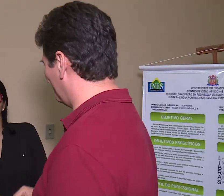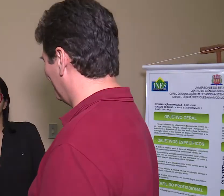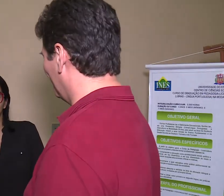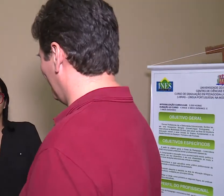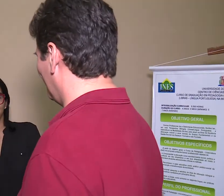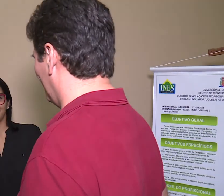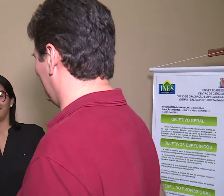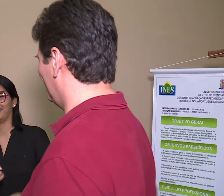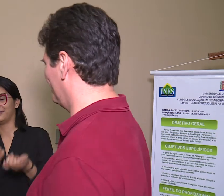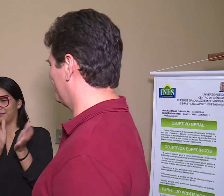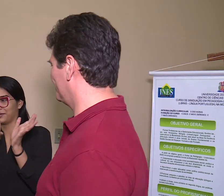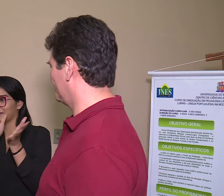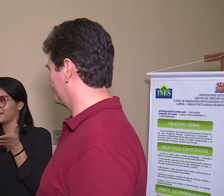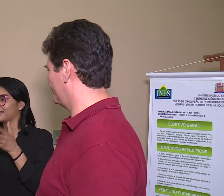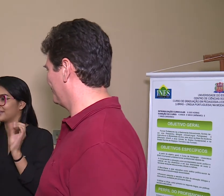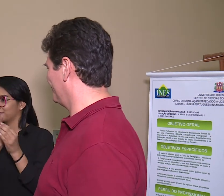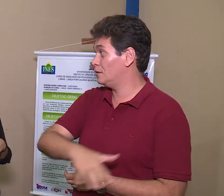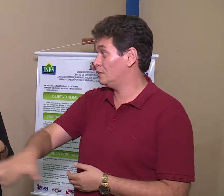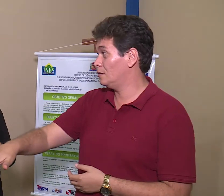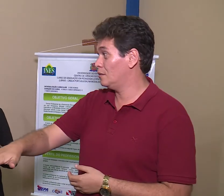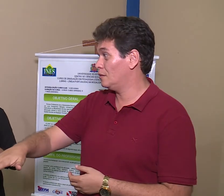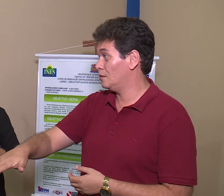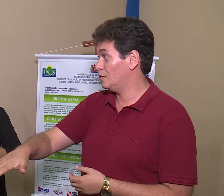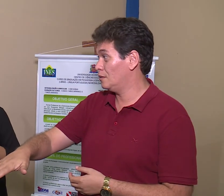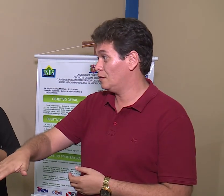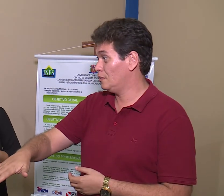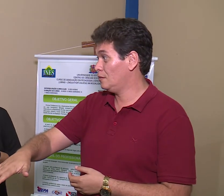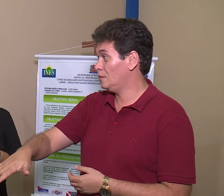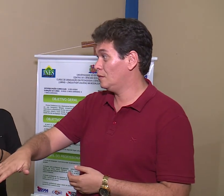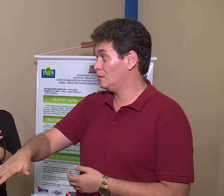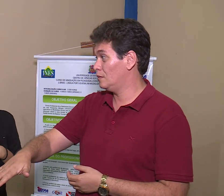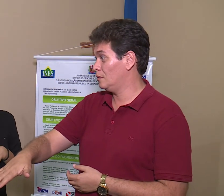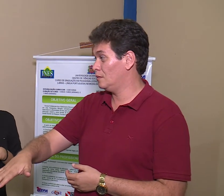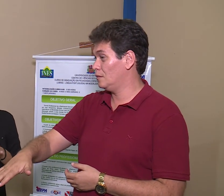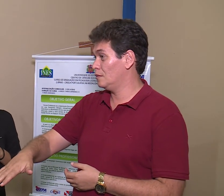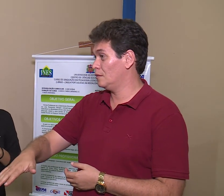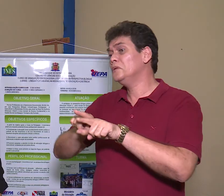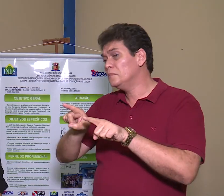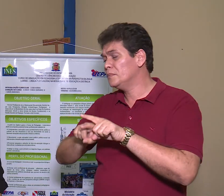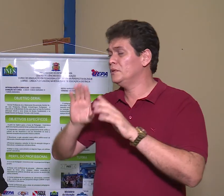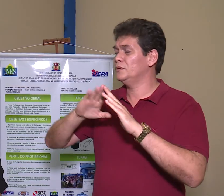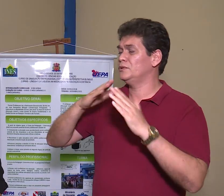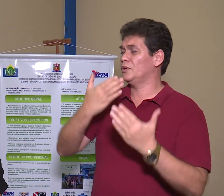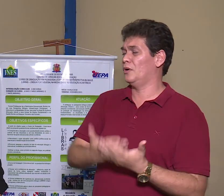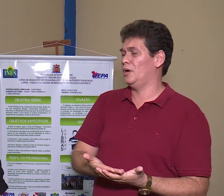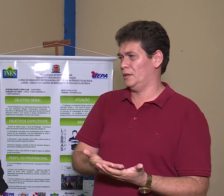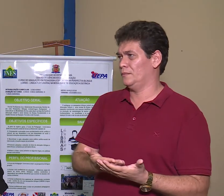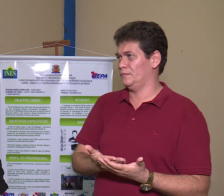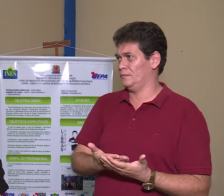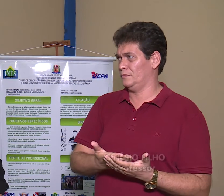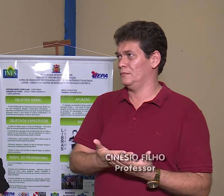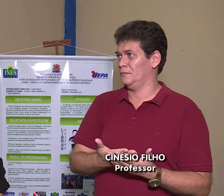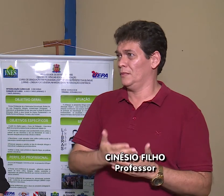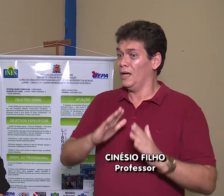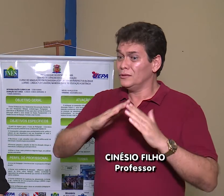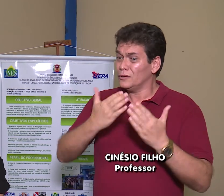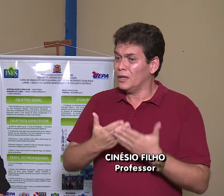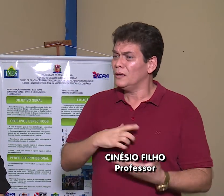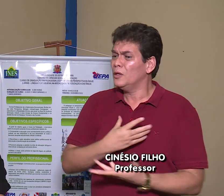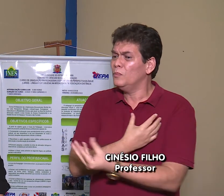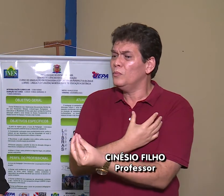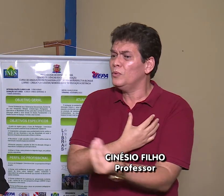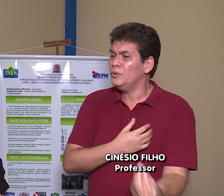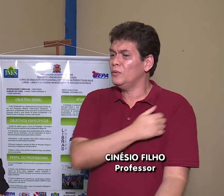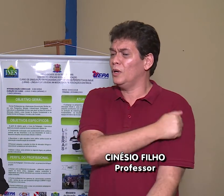Ainda assim, o ensino de Libras ainda enfrenta desafios na Amazônia. É preciso que o surdo ingresse na universidade